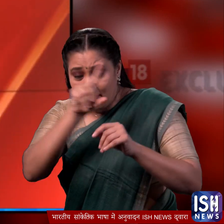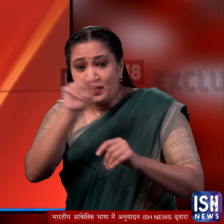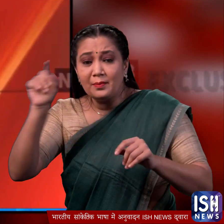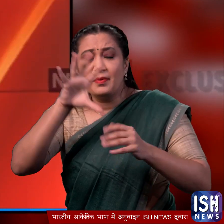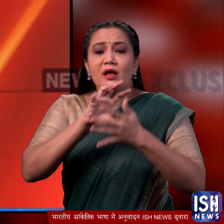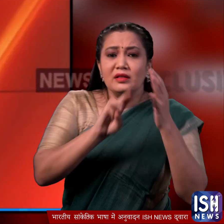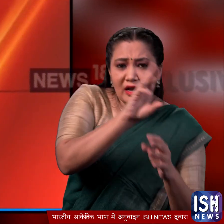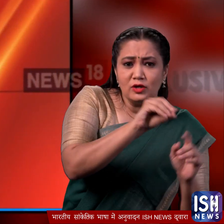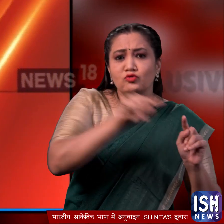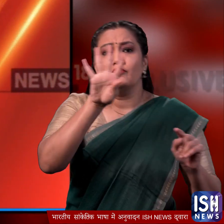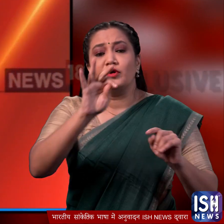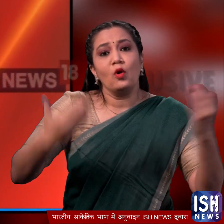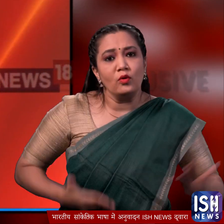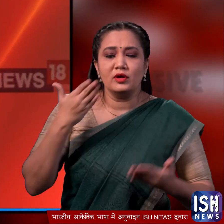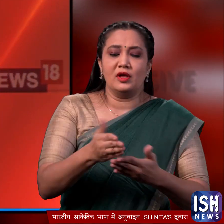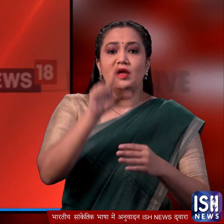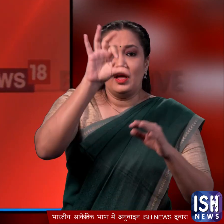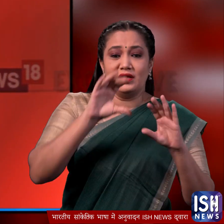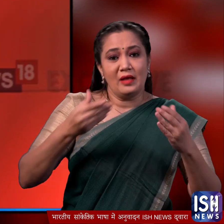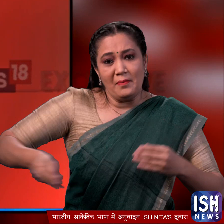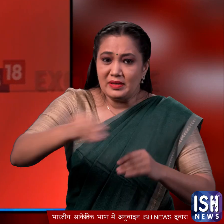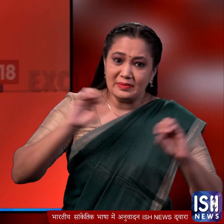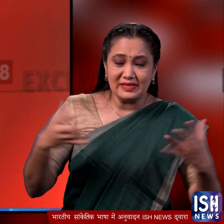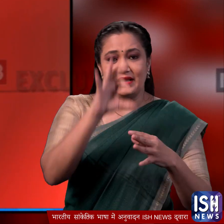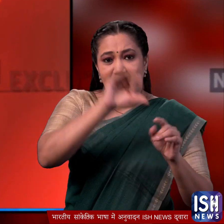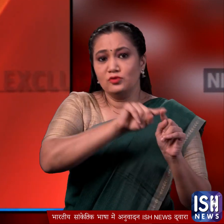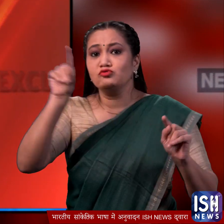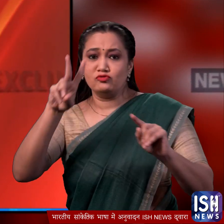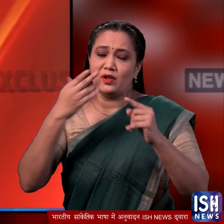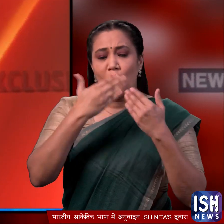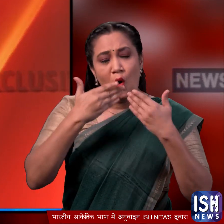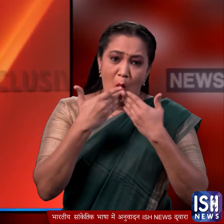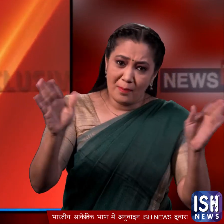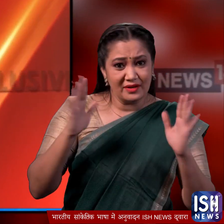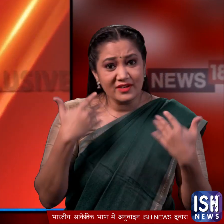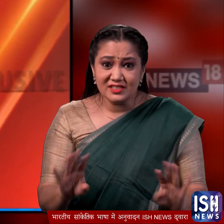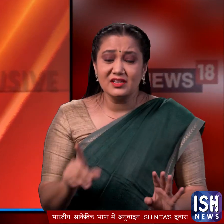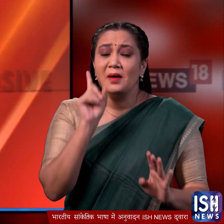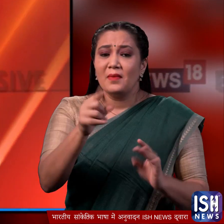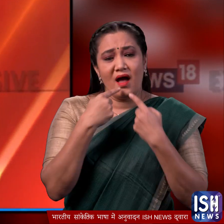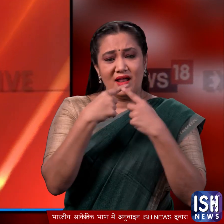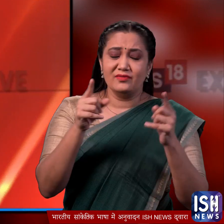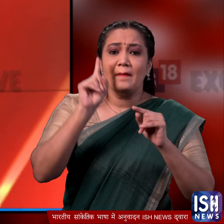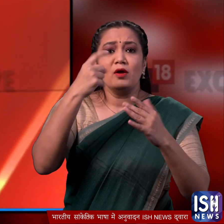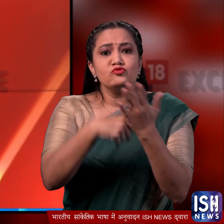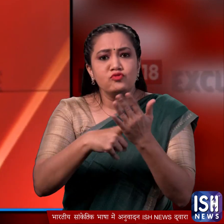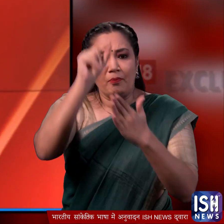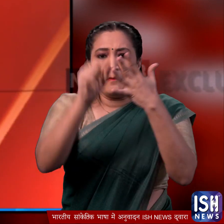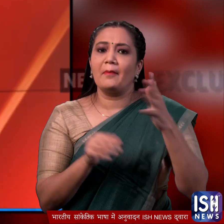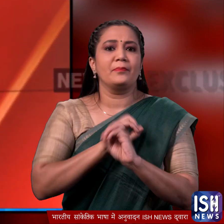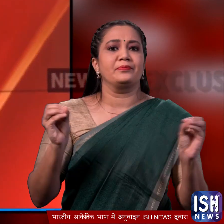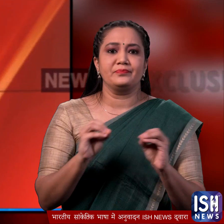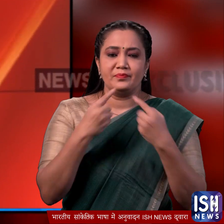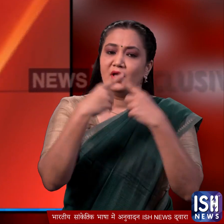हैं, जिसकी वजह से पश्चिम बंगाल में 9वीं से 12वीं तक के बच्चों के लिए स्कूल खोलने का ऐलान तो कर दिया गया, लेकिन अभी दिशा निर्देश जारी नहीं